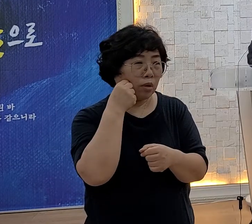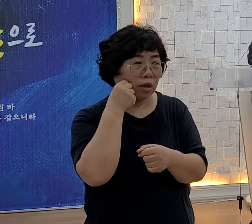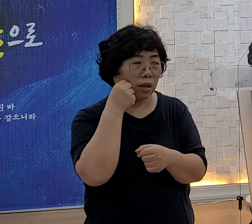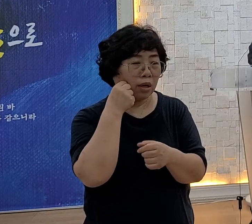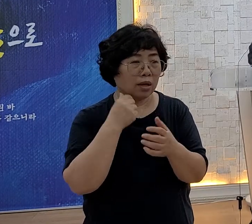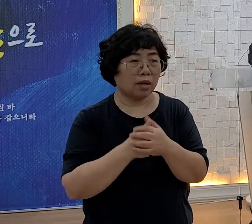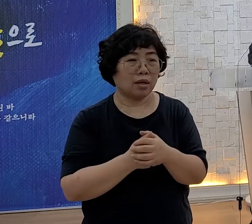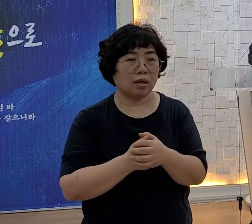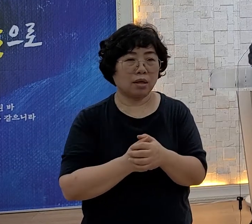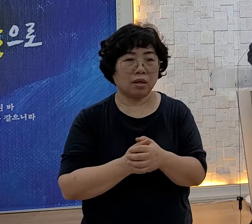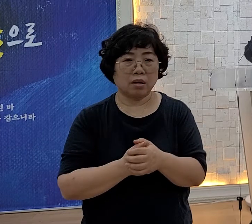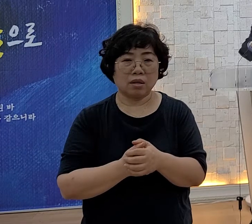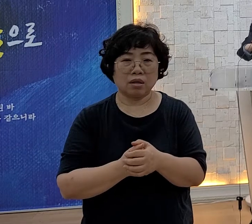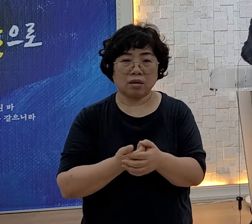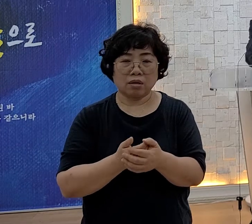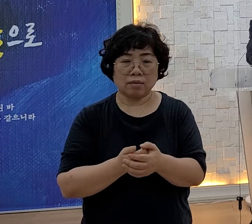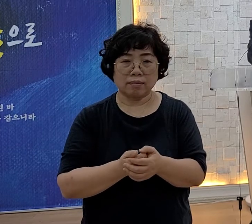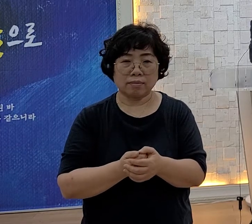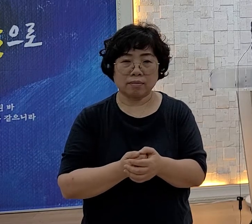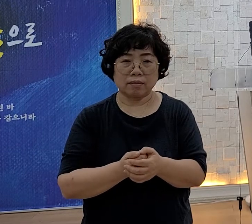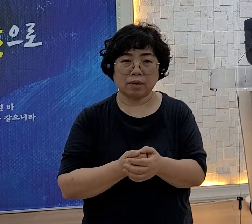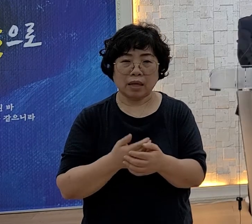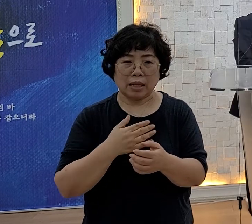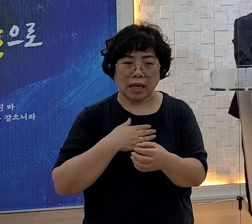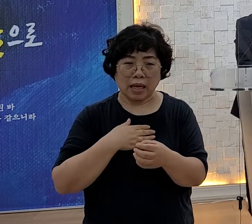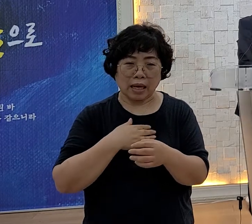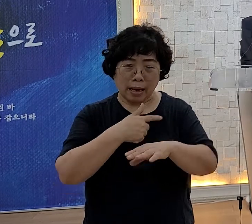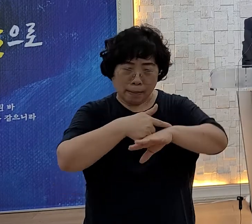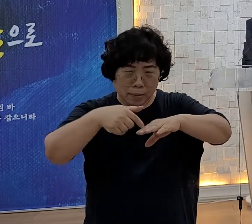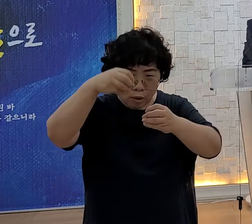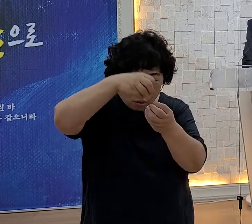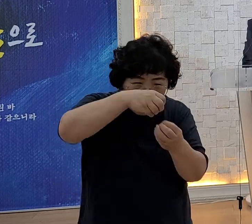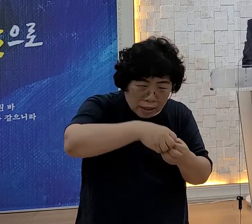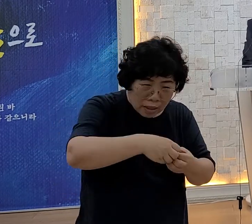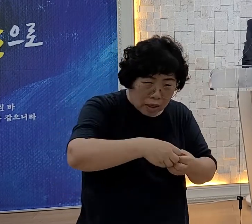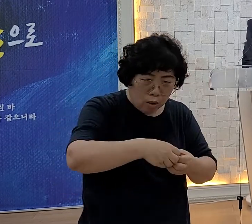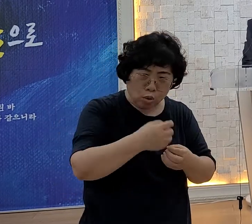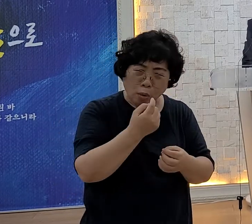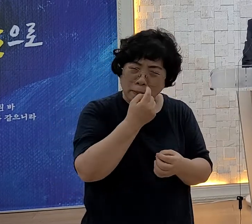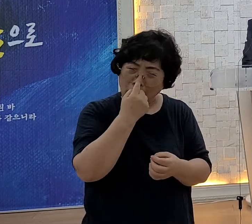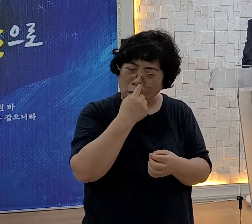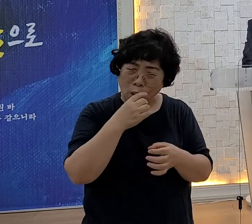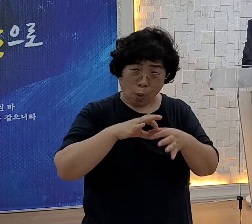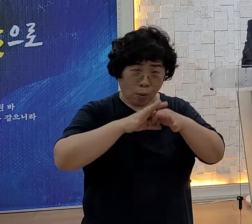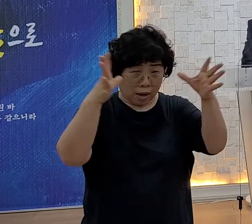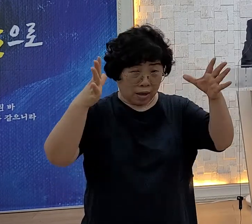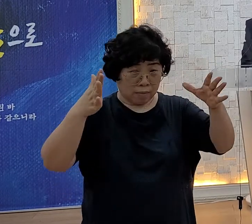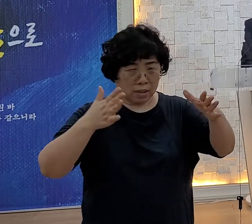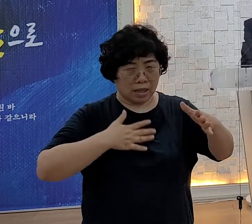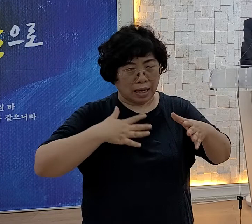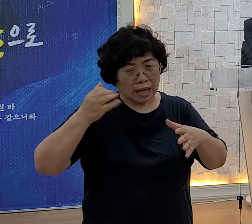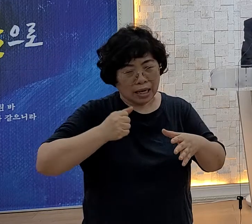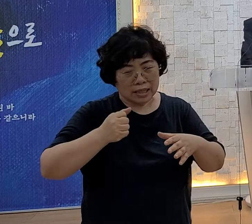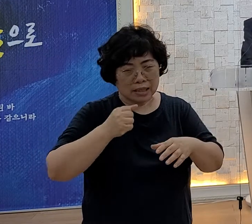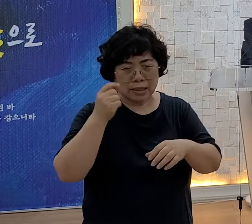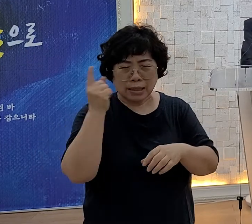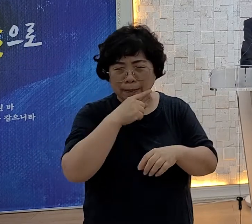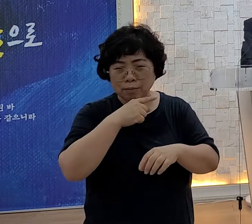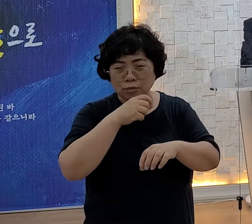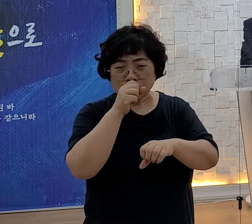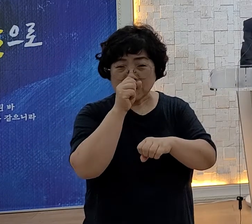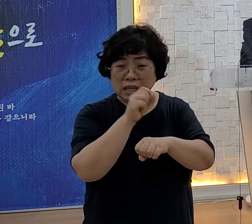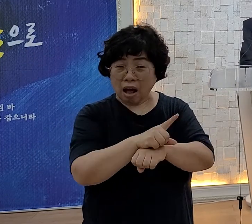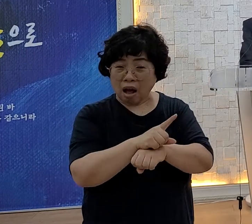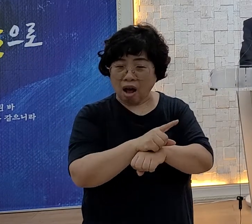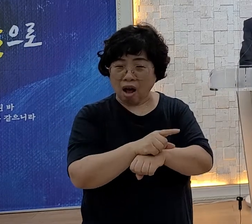성품들, 뭐 물려받았던 내가 언제 배워서 했던 우리가 가지고 있는 이 나쁜 성품들이 있어요.